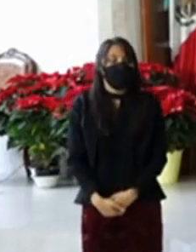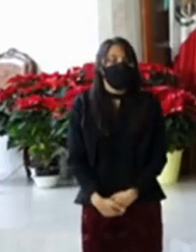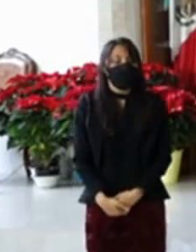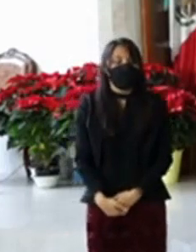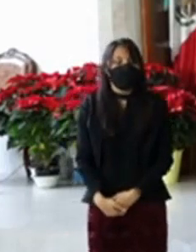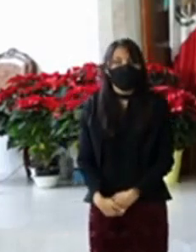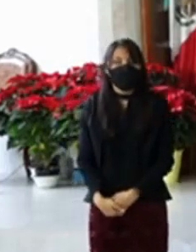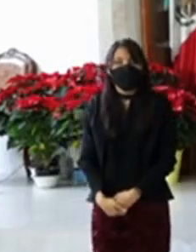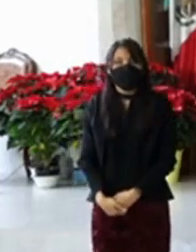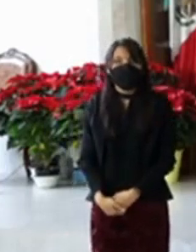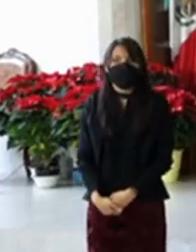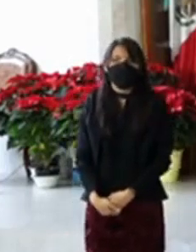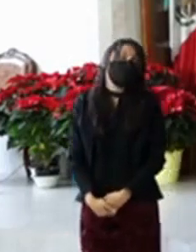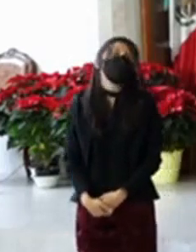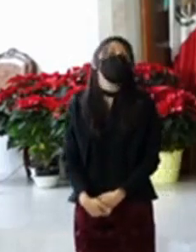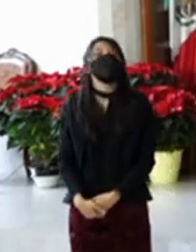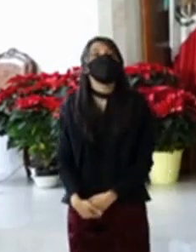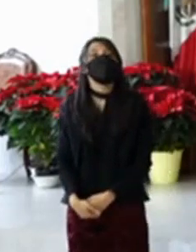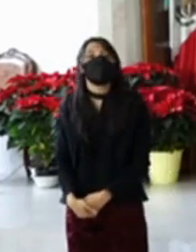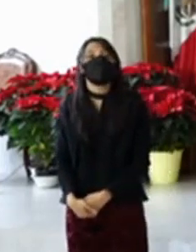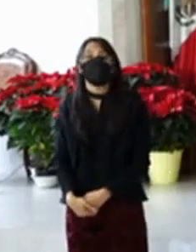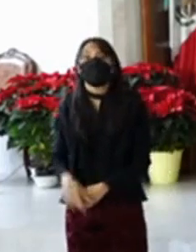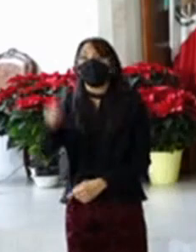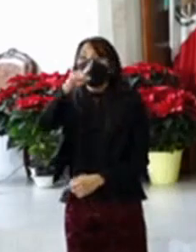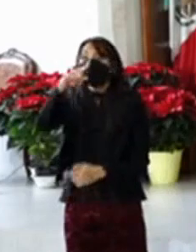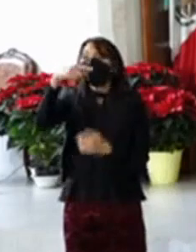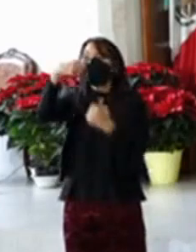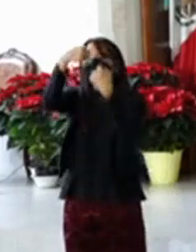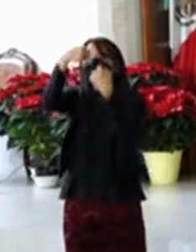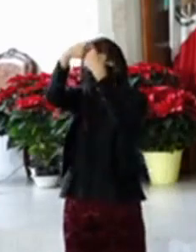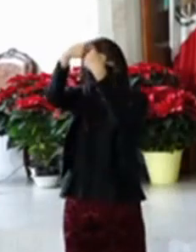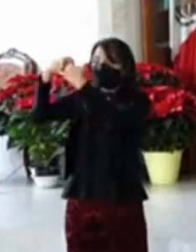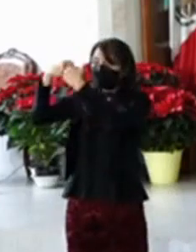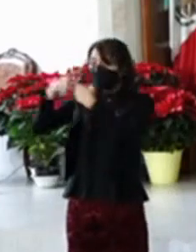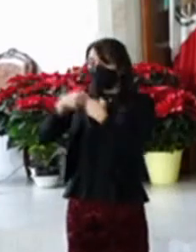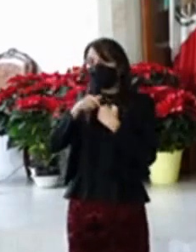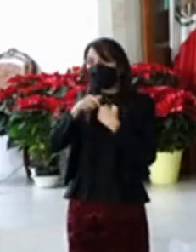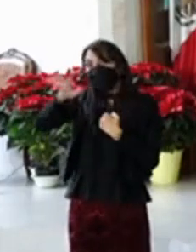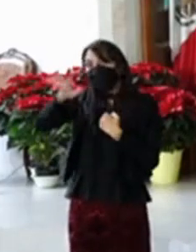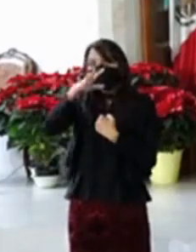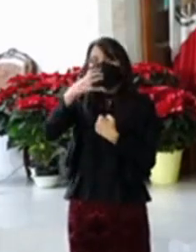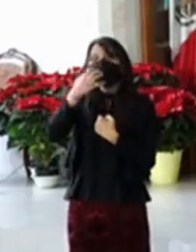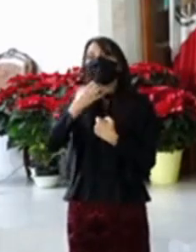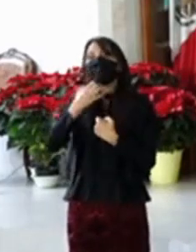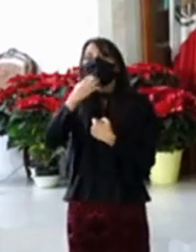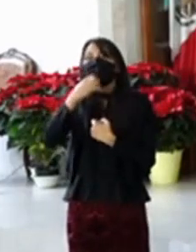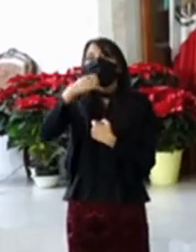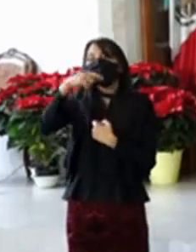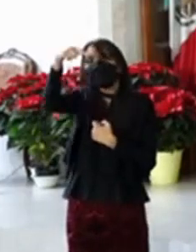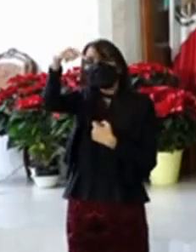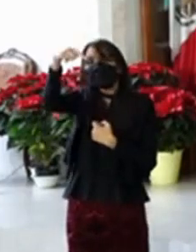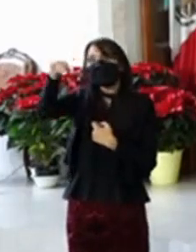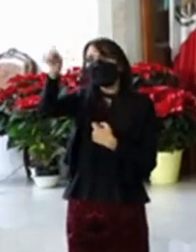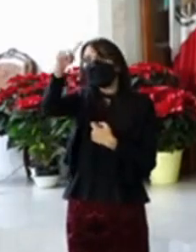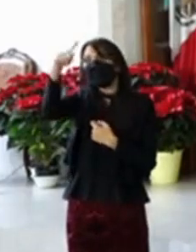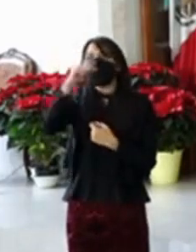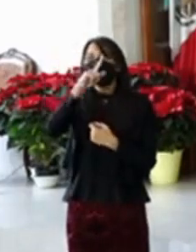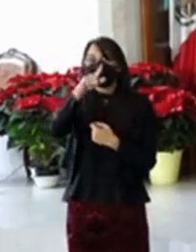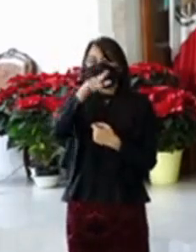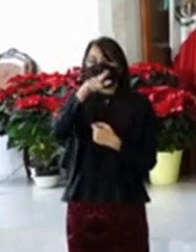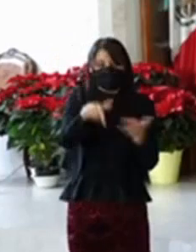límites del pueblo de Israel, más allá de la Galilea.